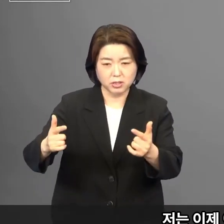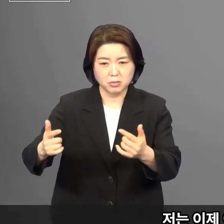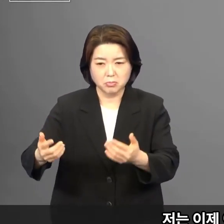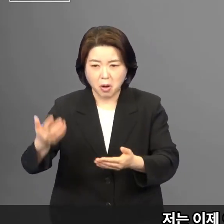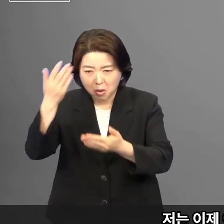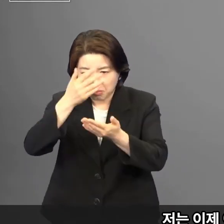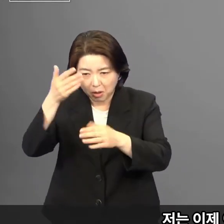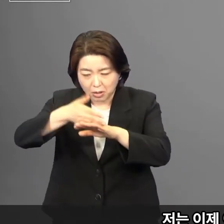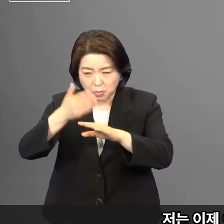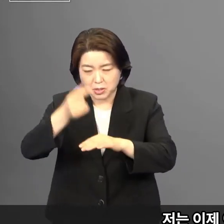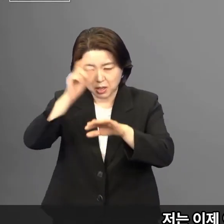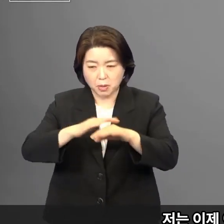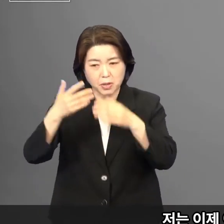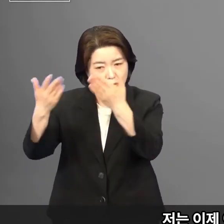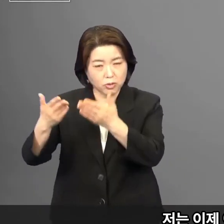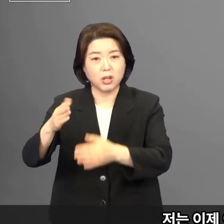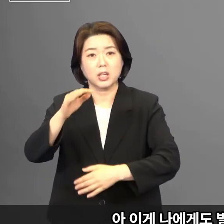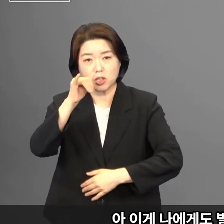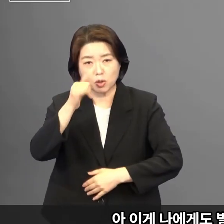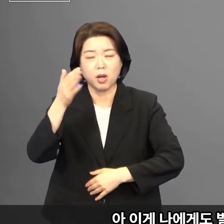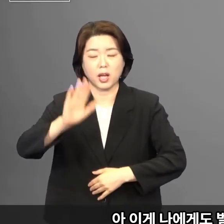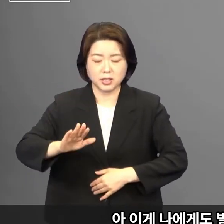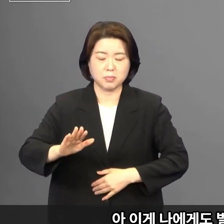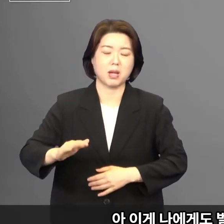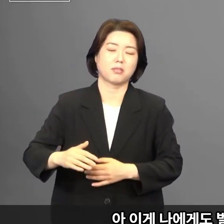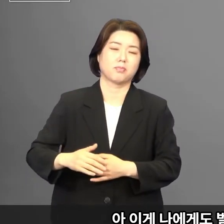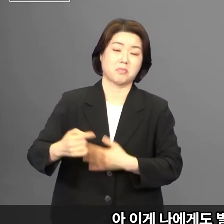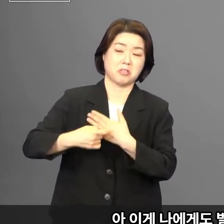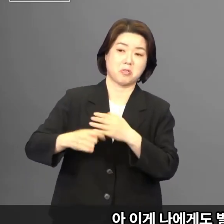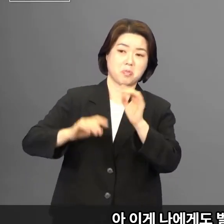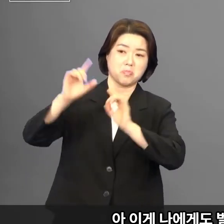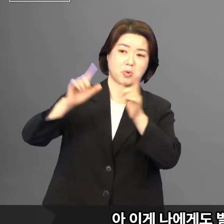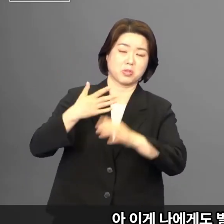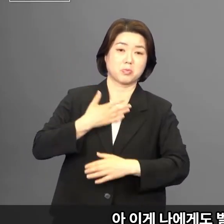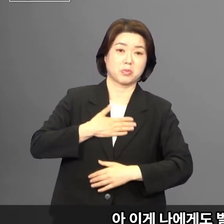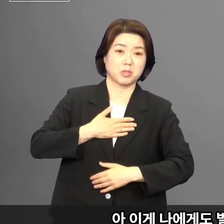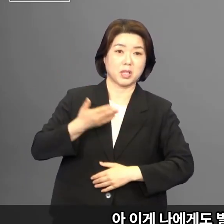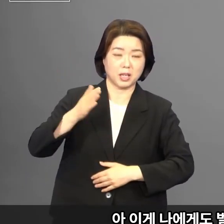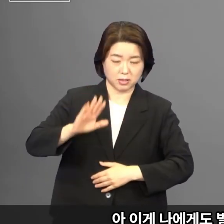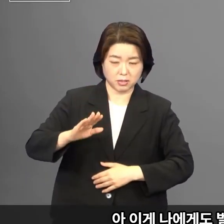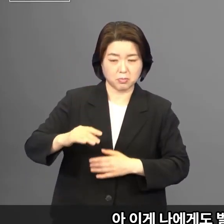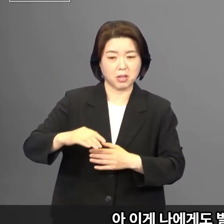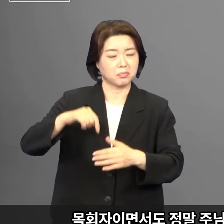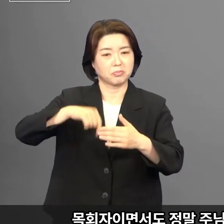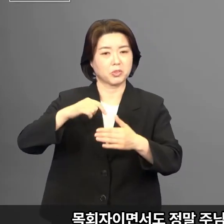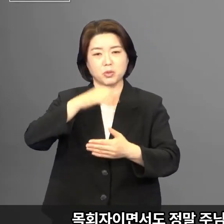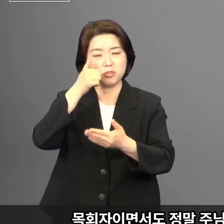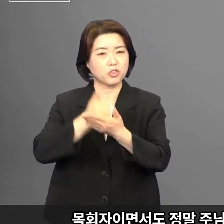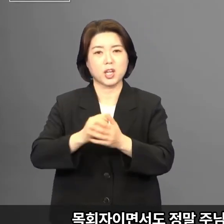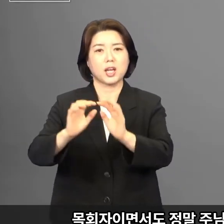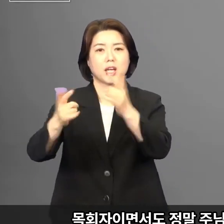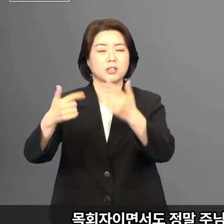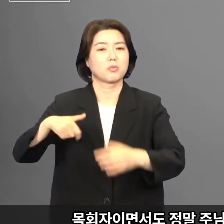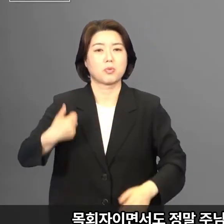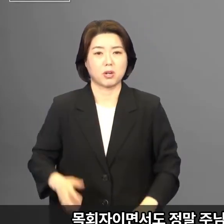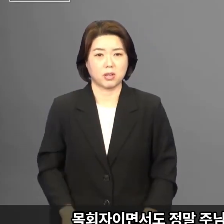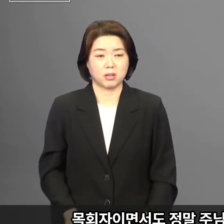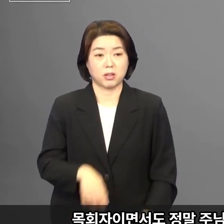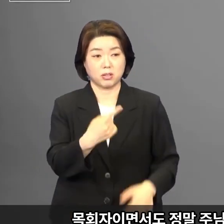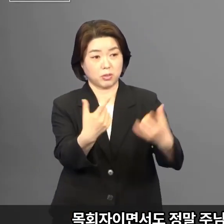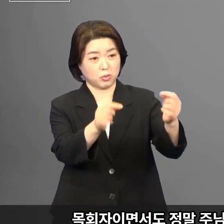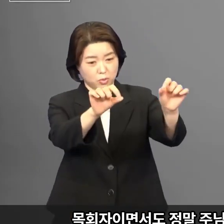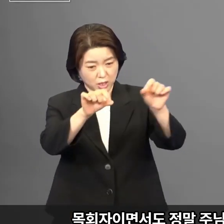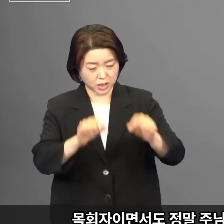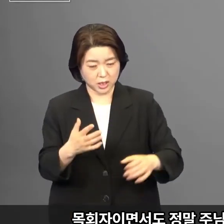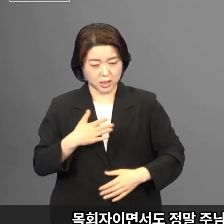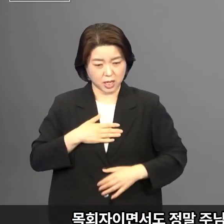저는 이제 이 상황을 보면서 이게 나에게도 벌어질 수는 일이겠구나. 목회자이면서도